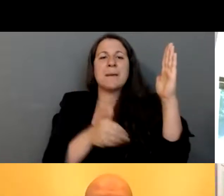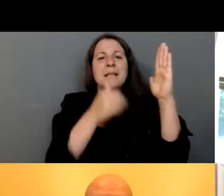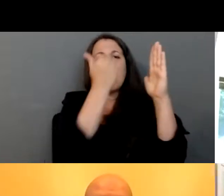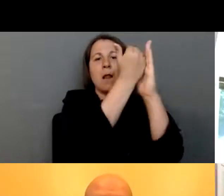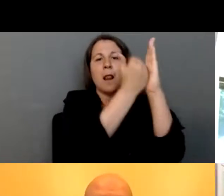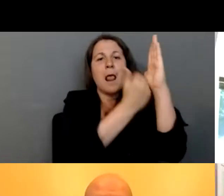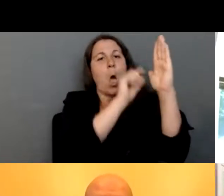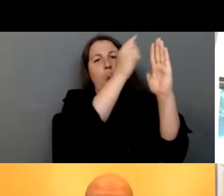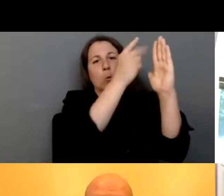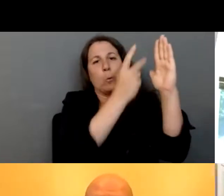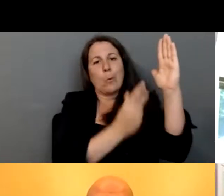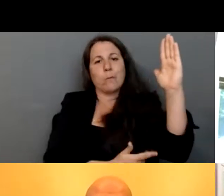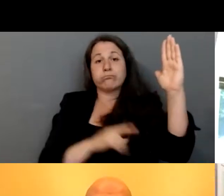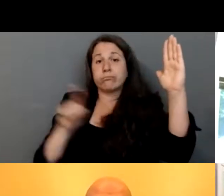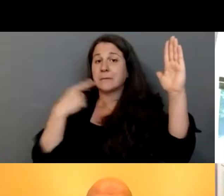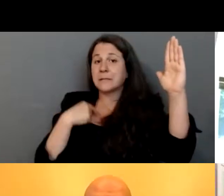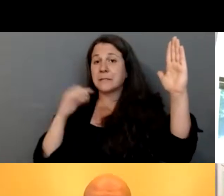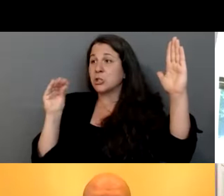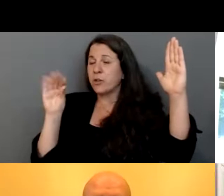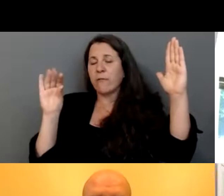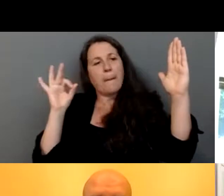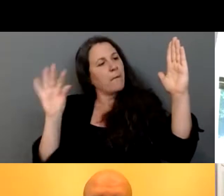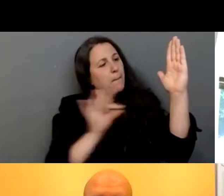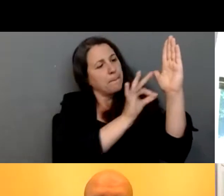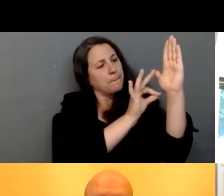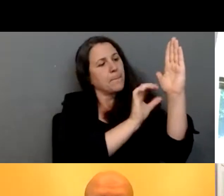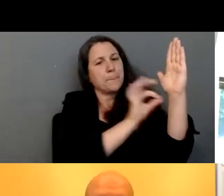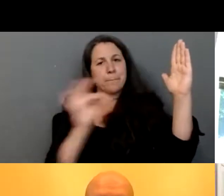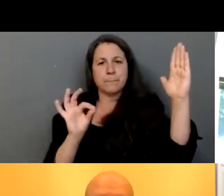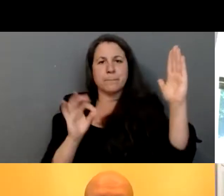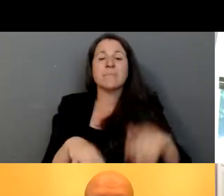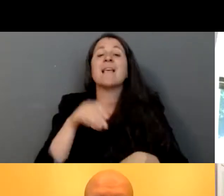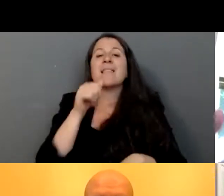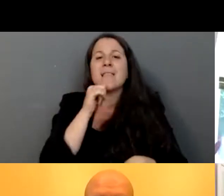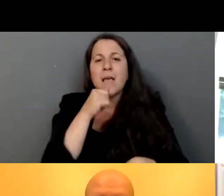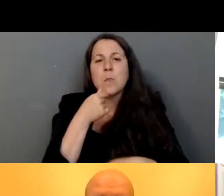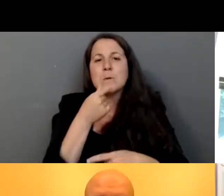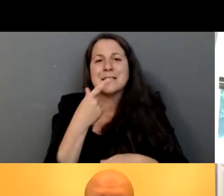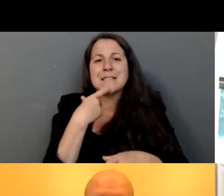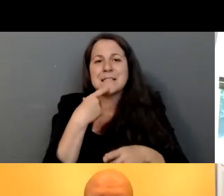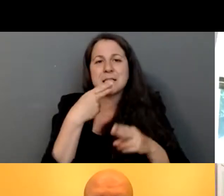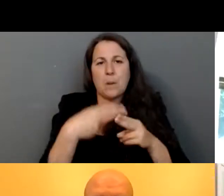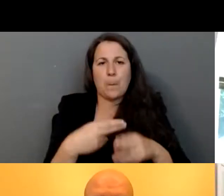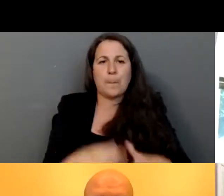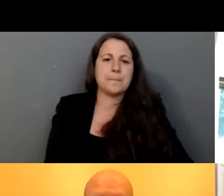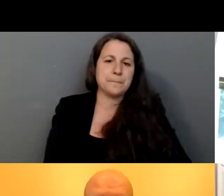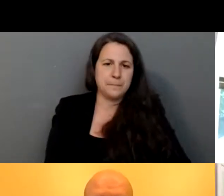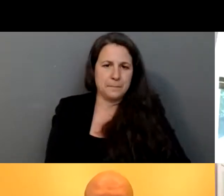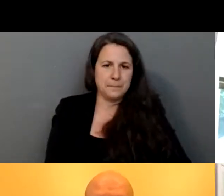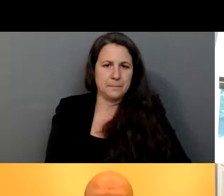Donc, ils ont une liste en ordre avec un numéro. Donc, ils vont, je vais les nommer à voix haute tantôt les